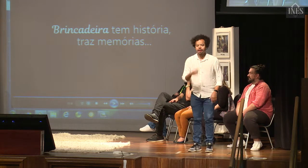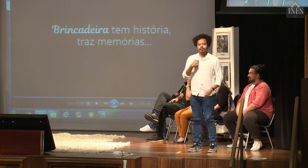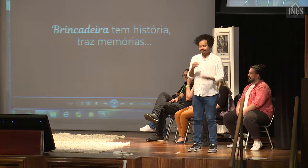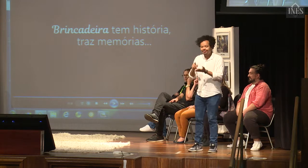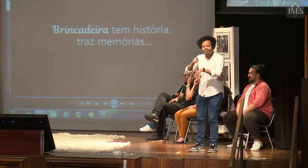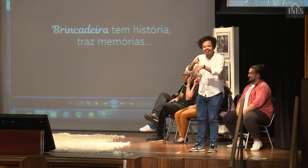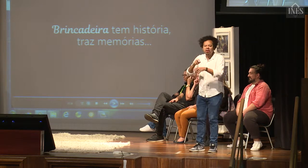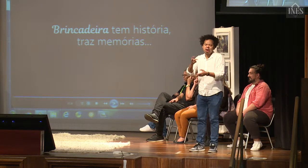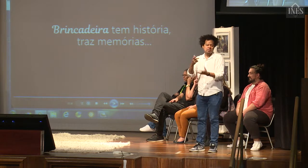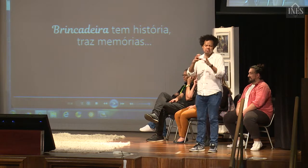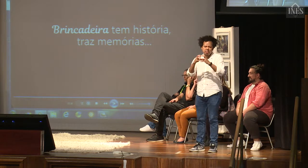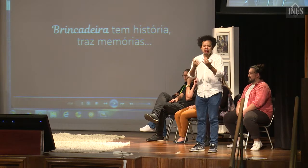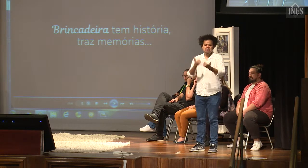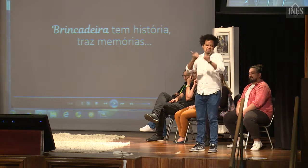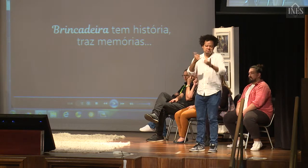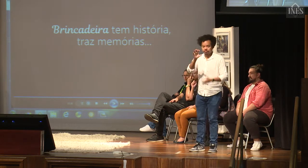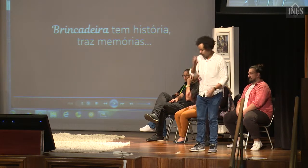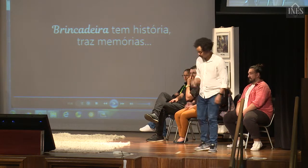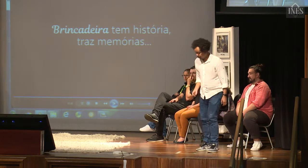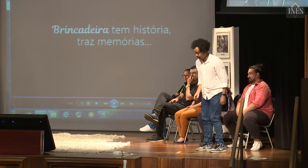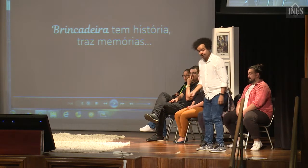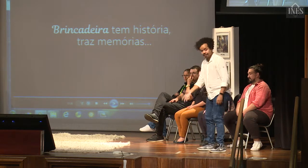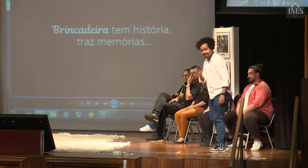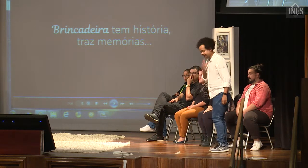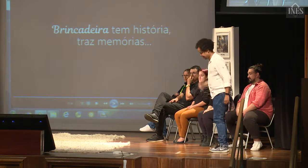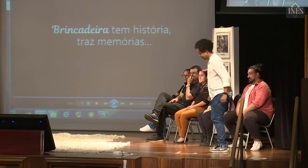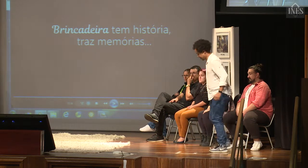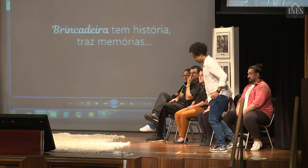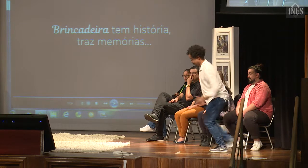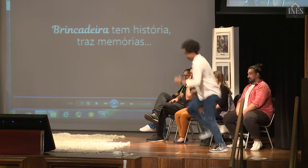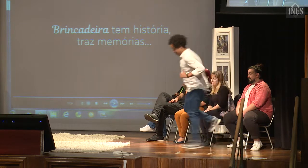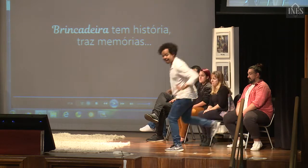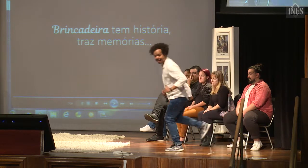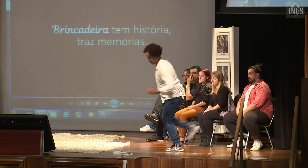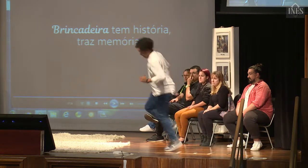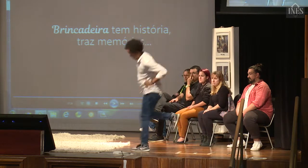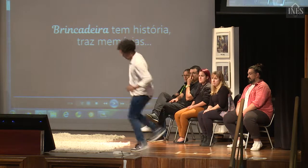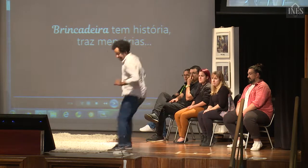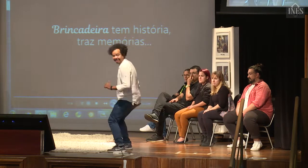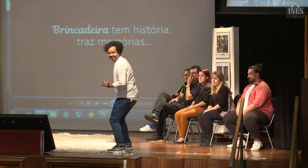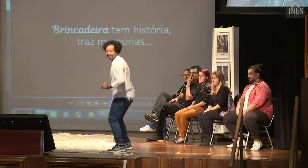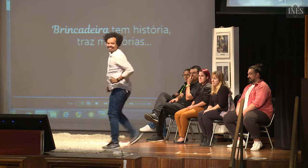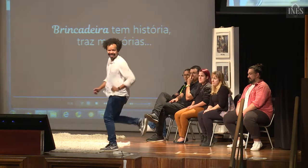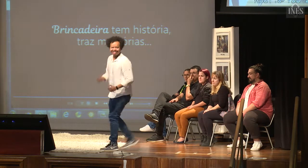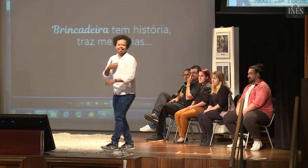chão. Né, de amarelinha, brincava de amarelinha. E aí jogava lá uma pedrinha e pulava, com um pezinho só. E a gente ia pulando lá, desse